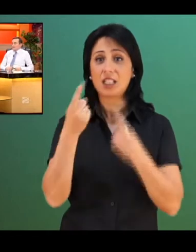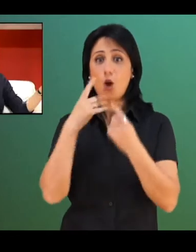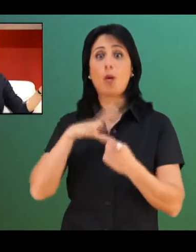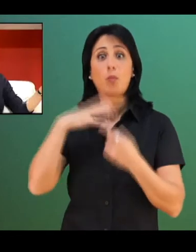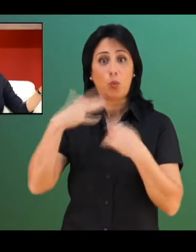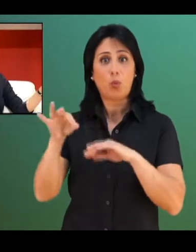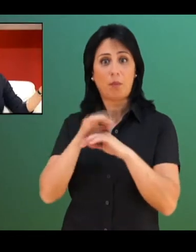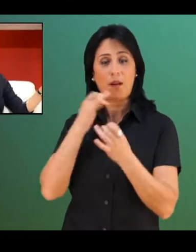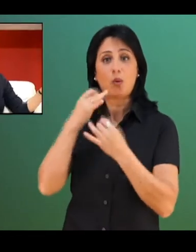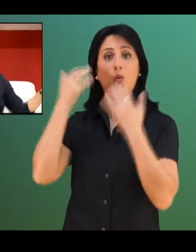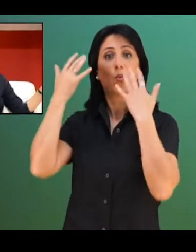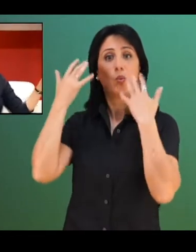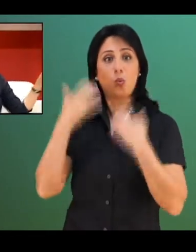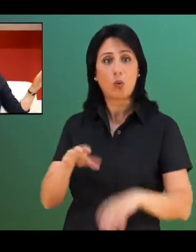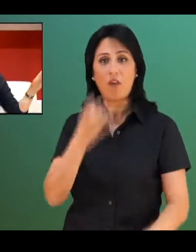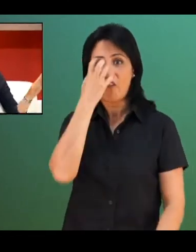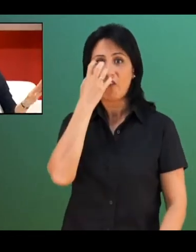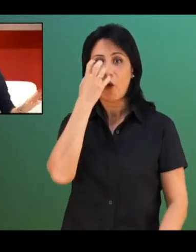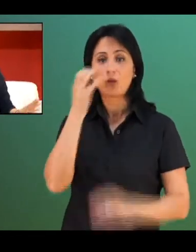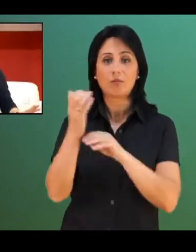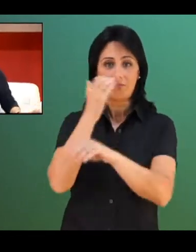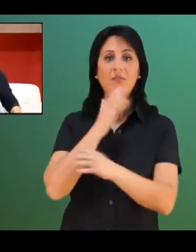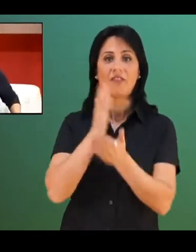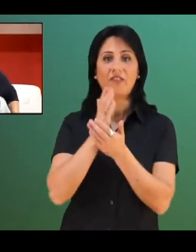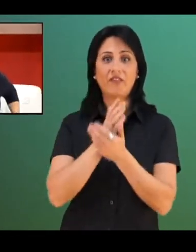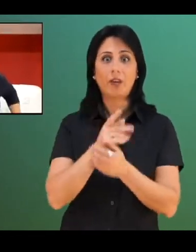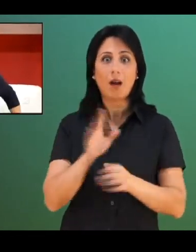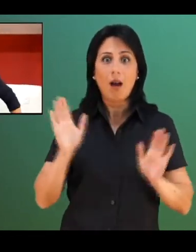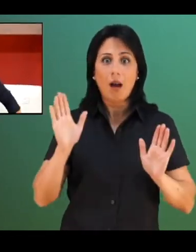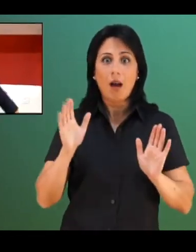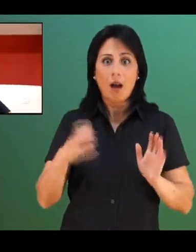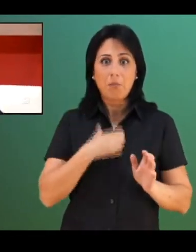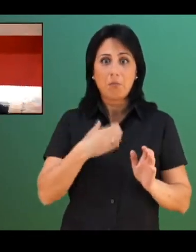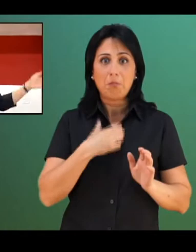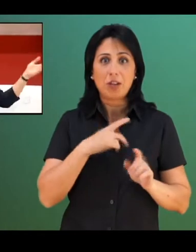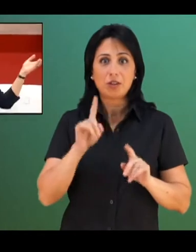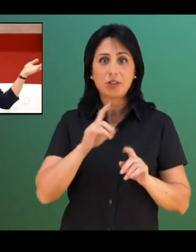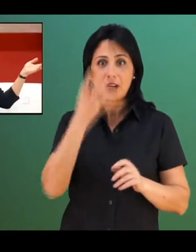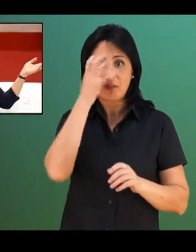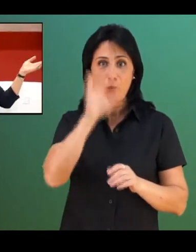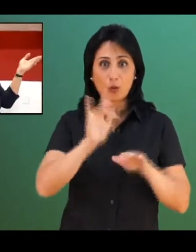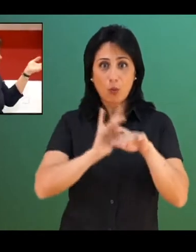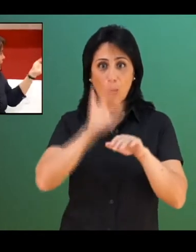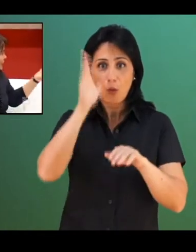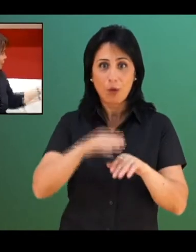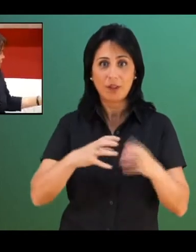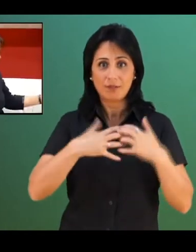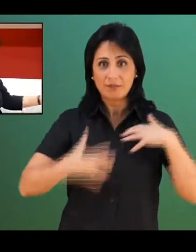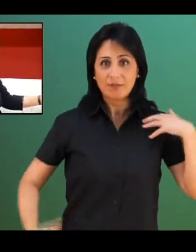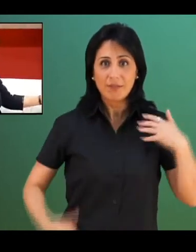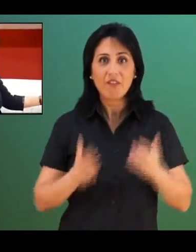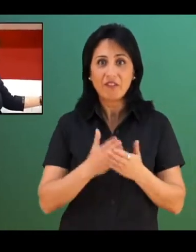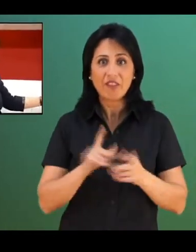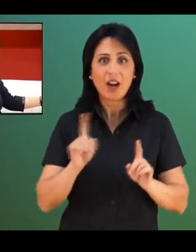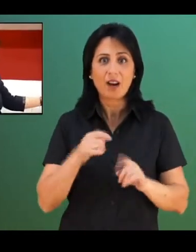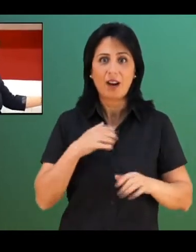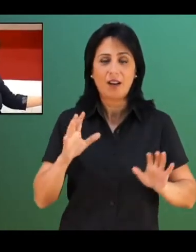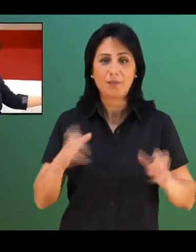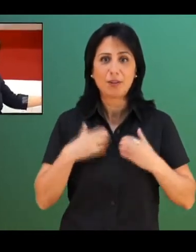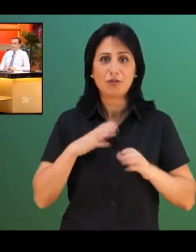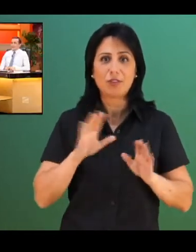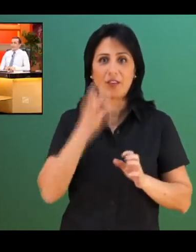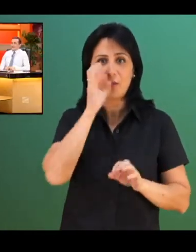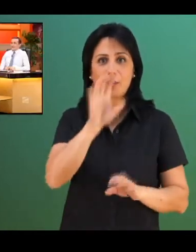შემოვიდეს ვებხის ტყავით ან რაღაცა. აღარ შემილია მაკაცმი სურპრიზი მოყვა გამაგიჟა. იგი თავზე რომ დამადგა კიდე იმაში ღამის 5-ის